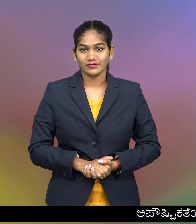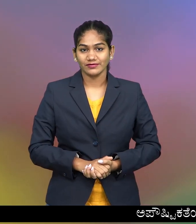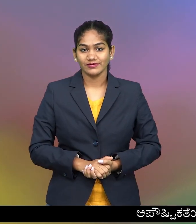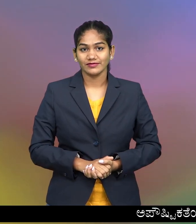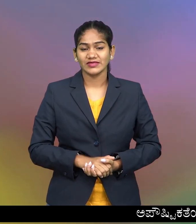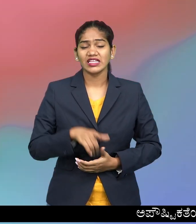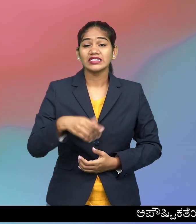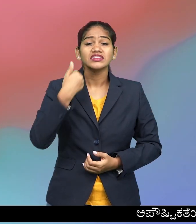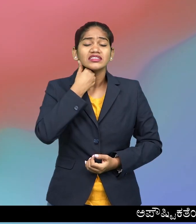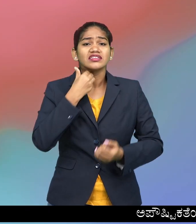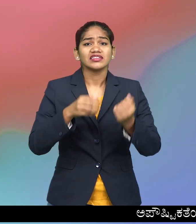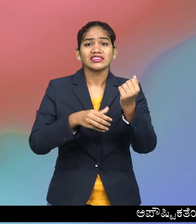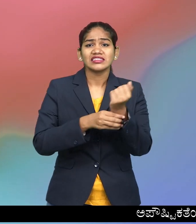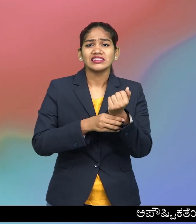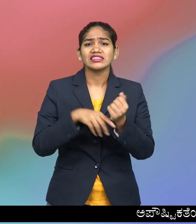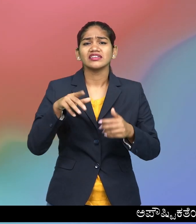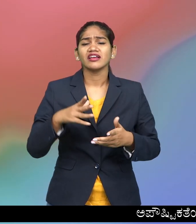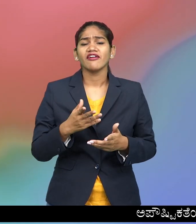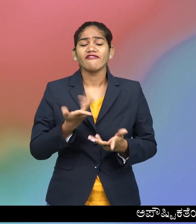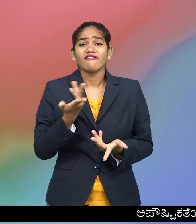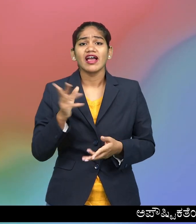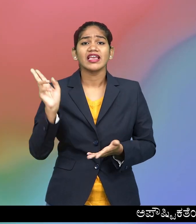ಅಪೌಷ್ಟಿಕತೆಯಿಂದ ಉಂಟಾಗುವ ರೋಗಗಳು,